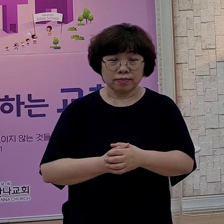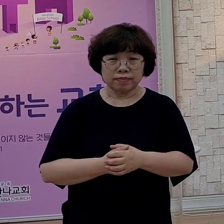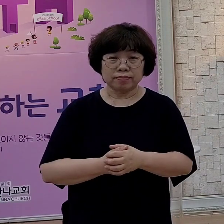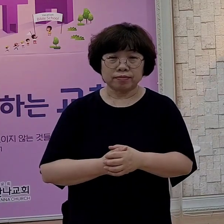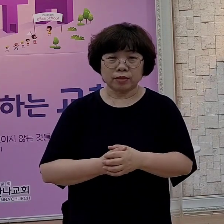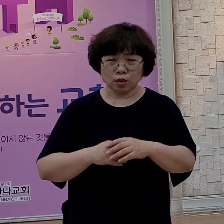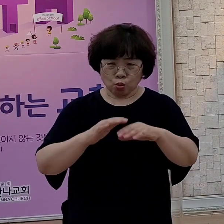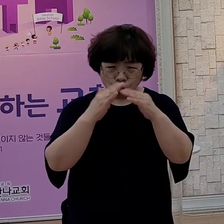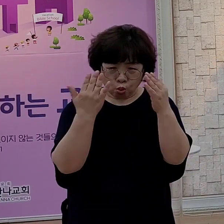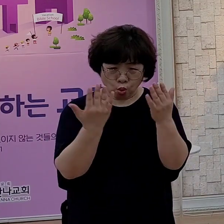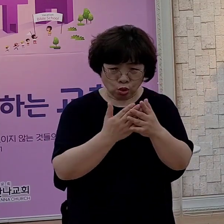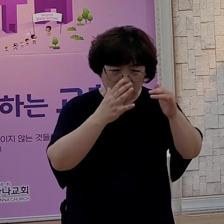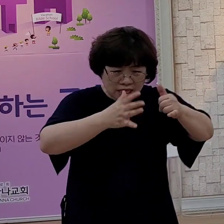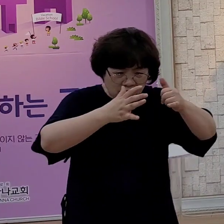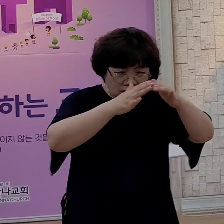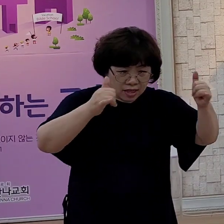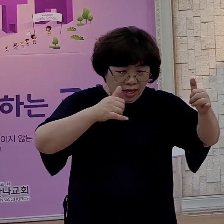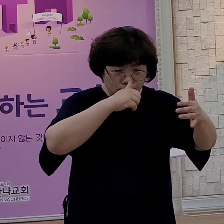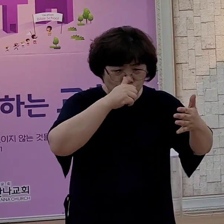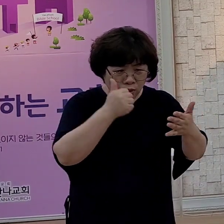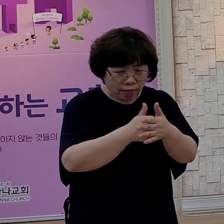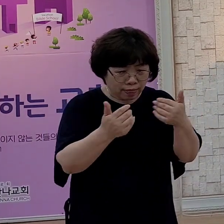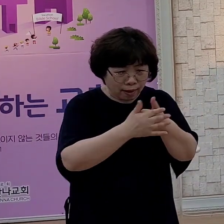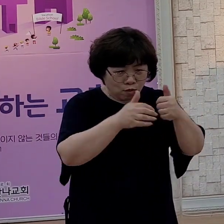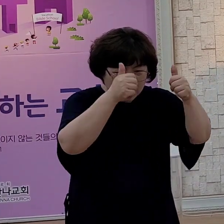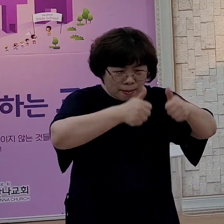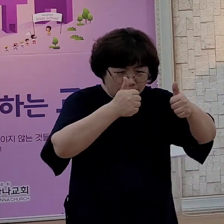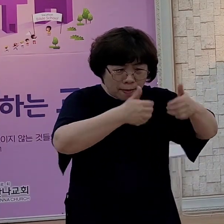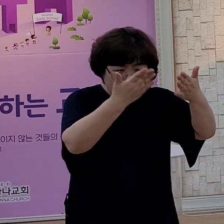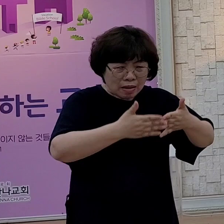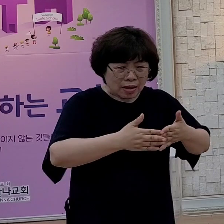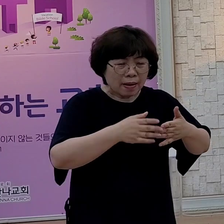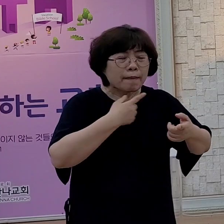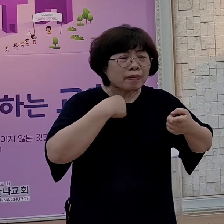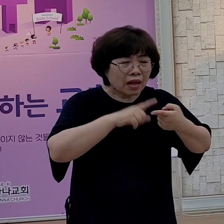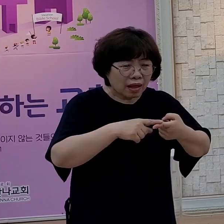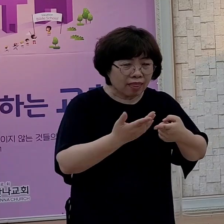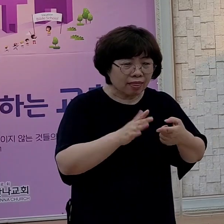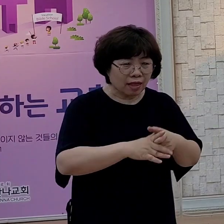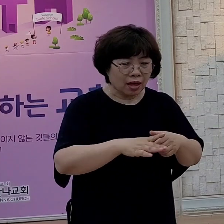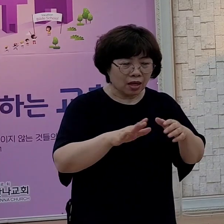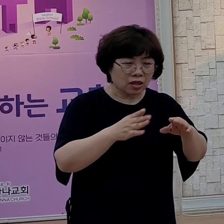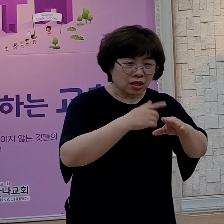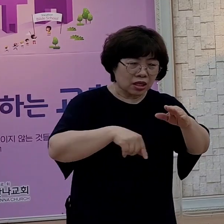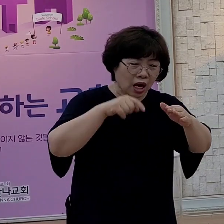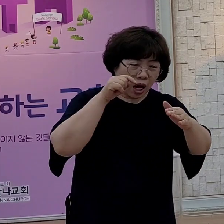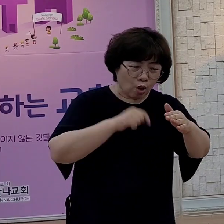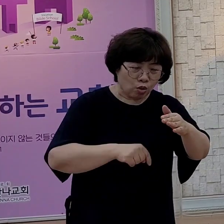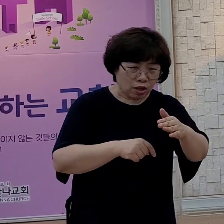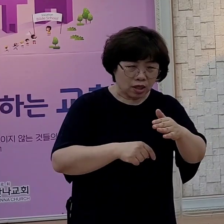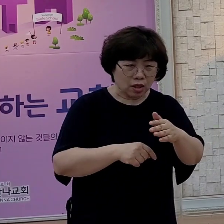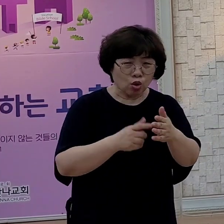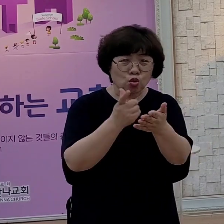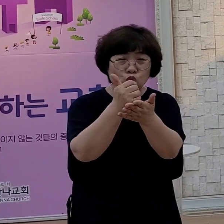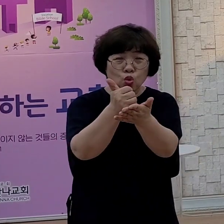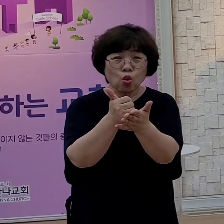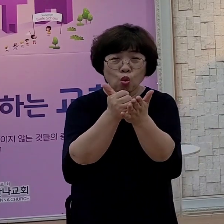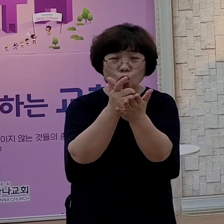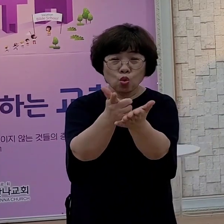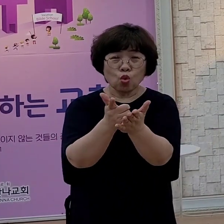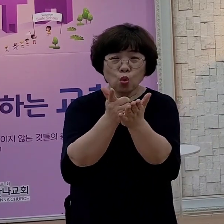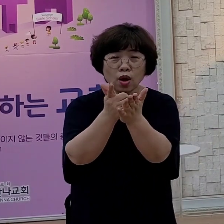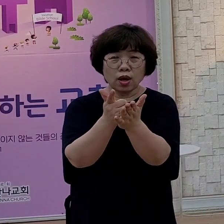모든 세상 사람들이 다 죄악으로 말미암아 다 심판받아 마땅한데 그런 가운데서도 여러분 노아는